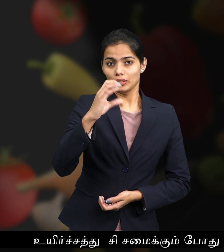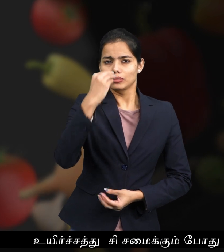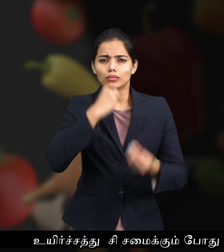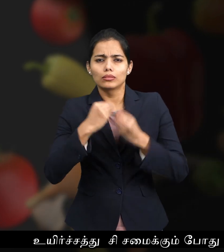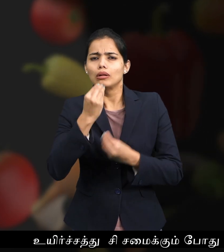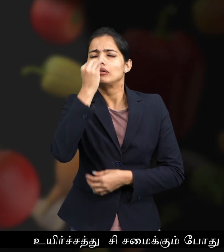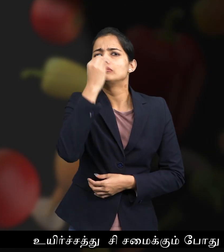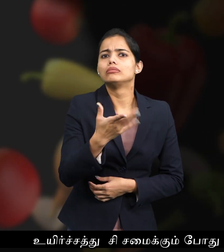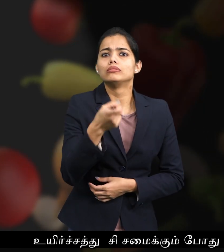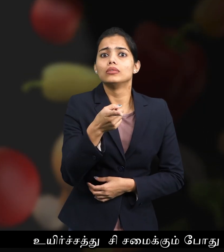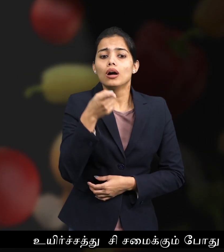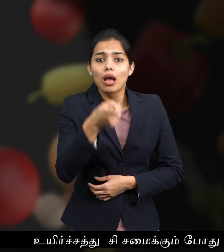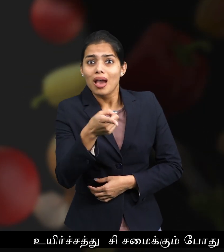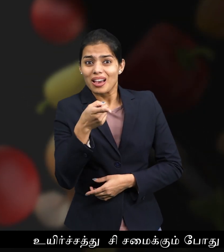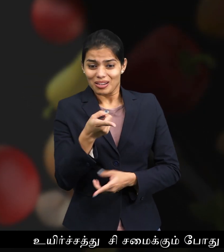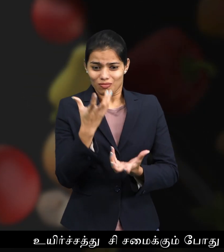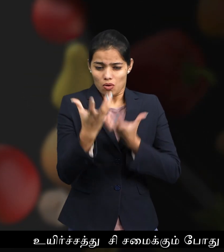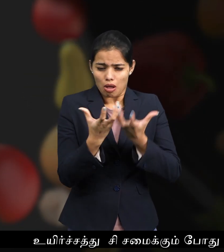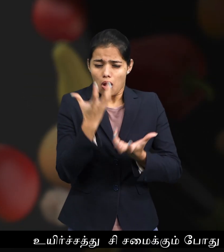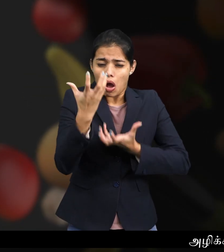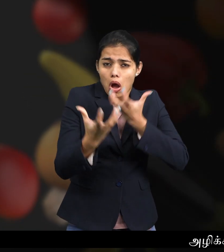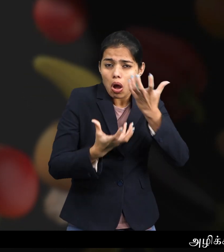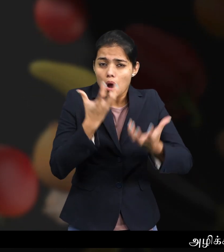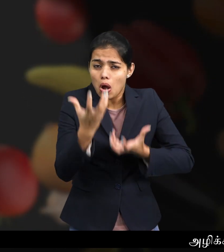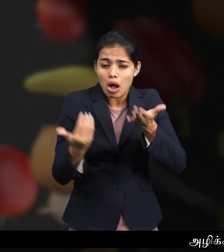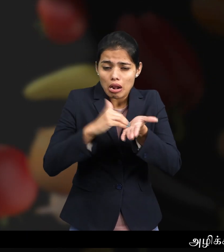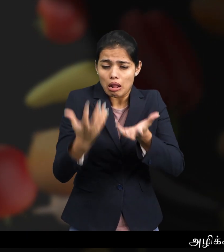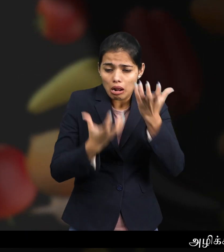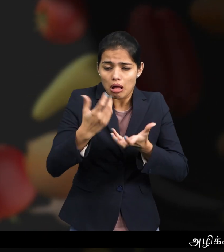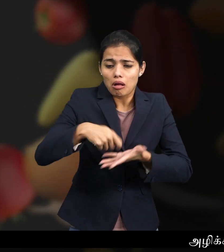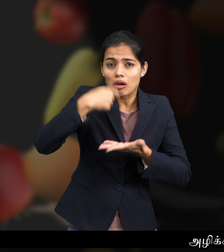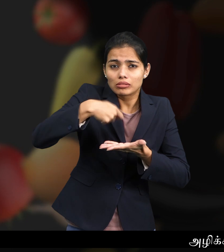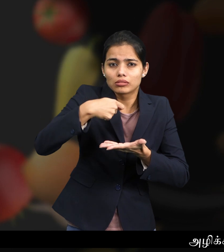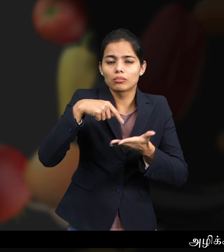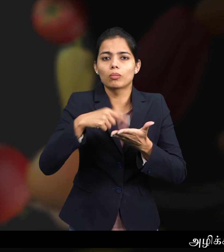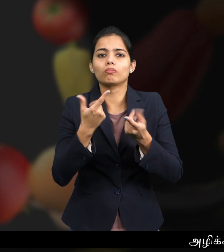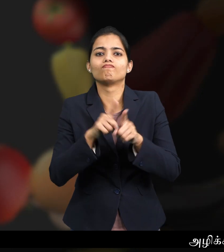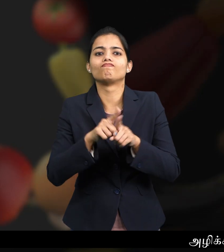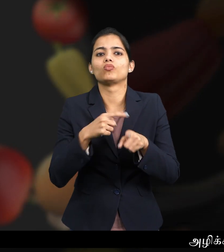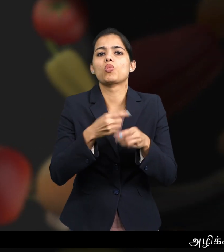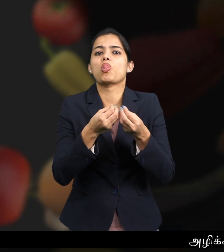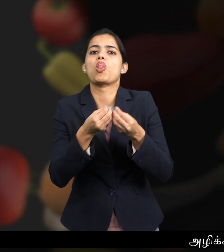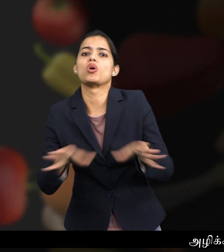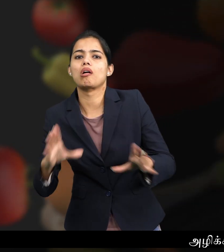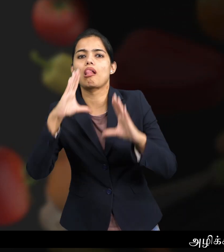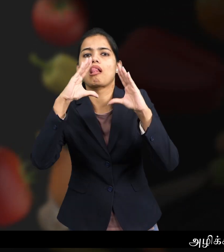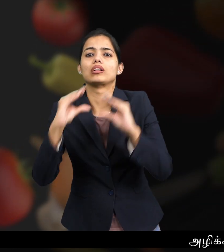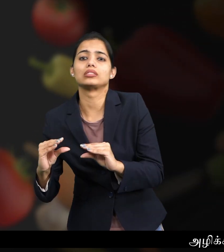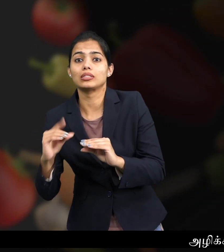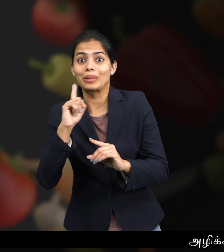உயிர்ச்சத்து சி சமைக்கும் போது வெப்பத்தால் எளிதில் அளிக்கப்படுகிறது.